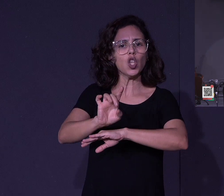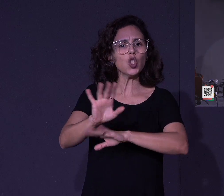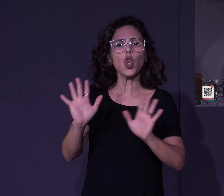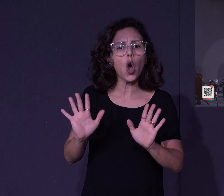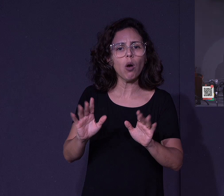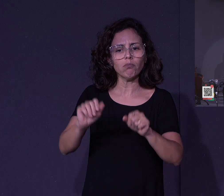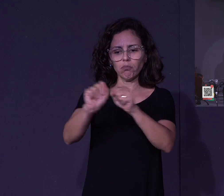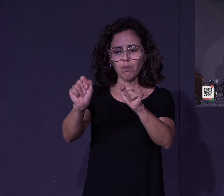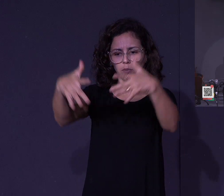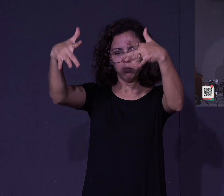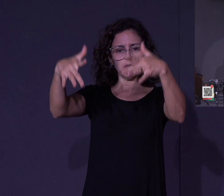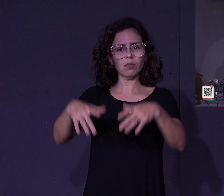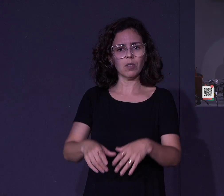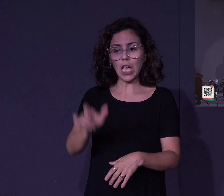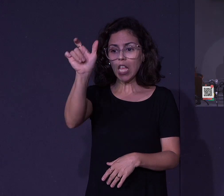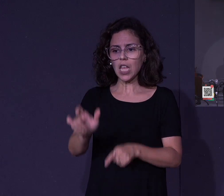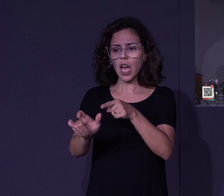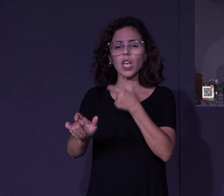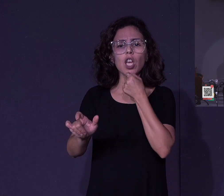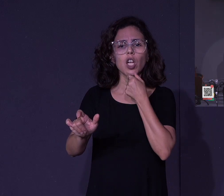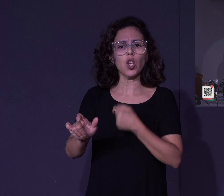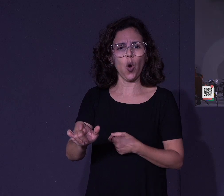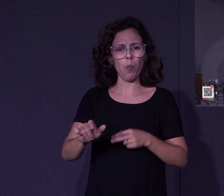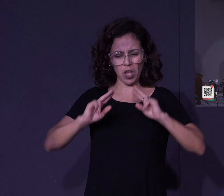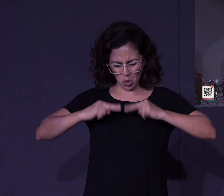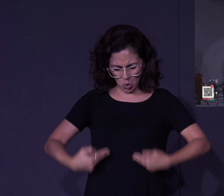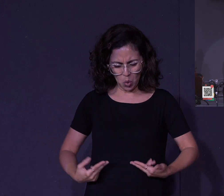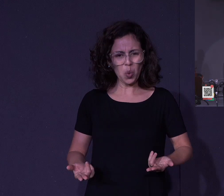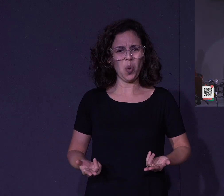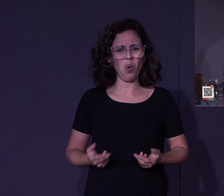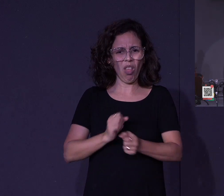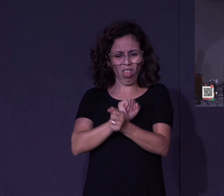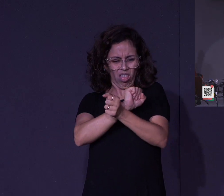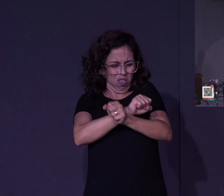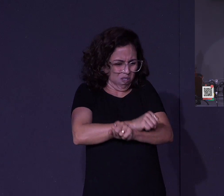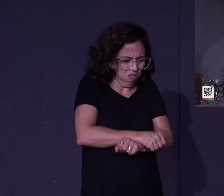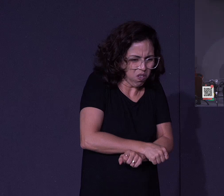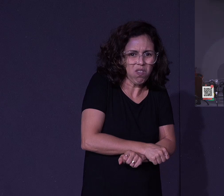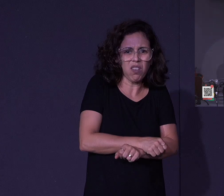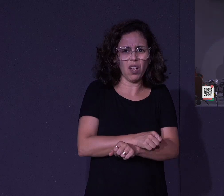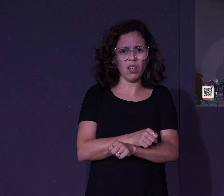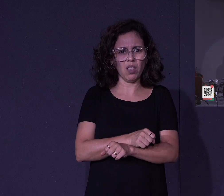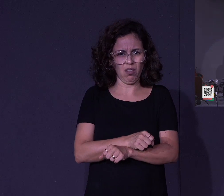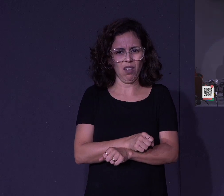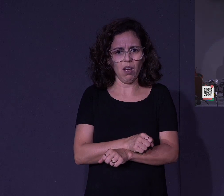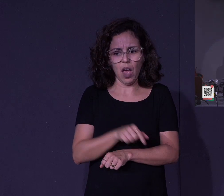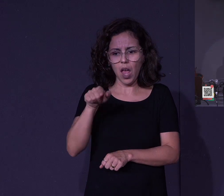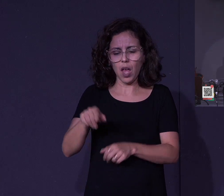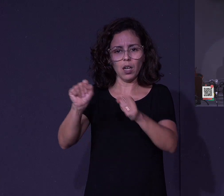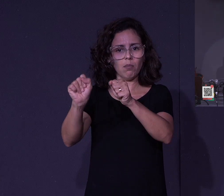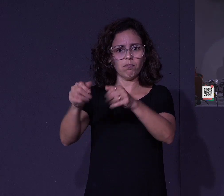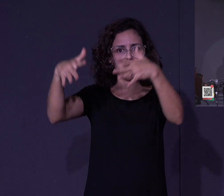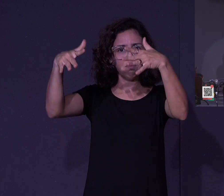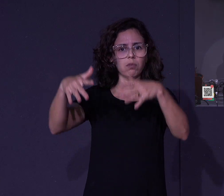nu, se cortando, acorrentado e dormindo nos sepulcros. Ele está aqui hoje para mudar a sua